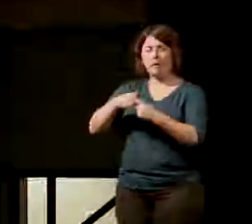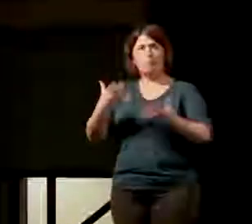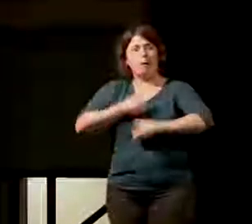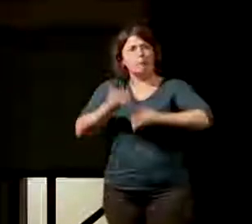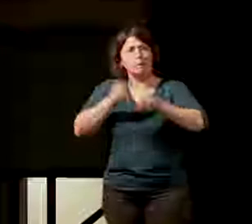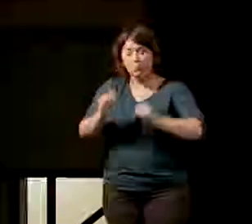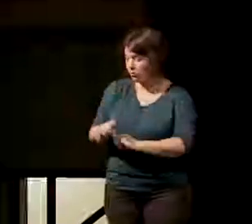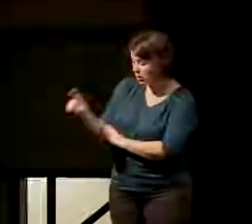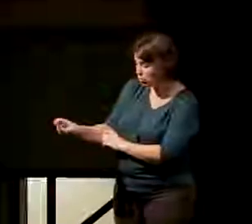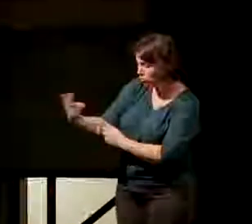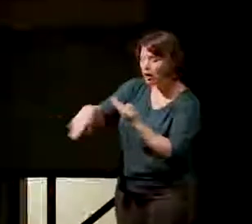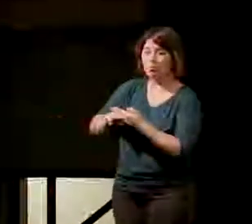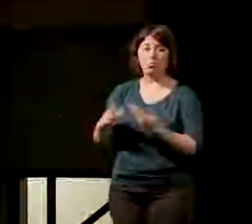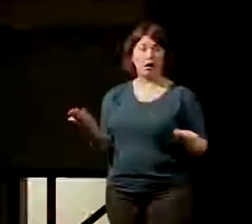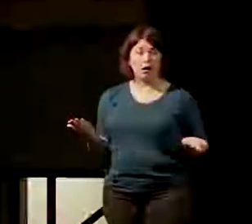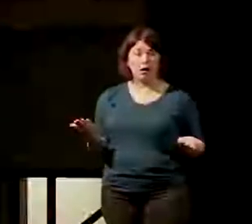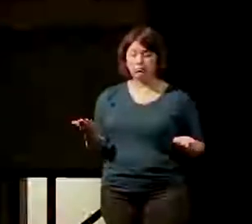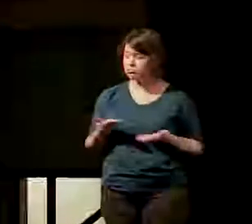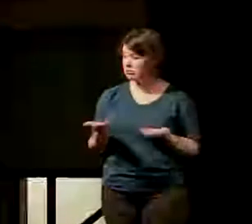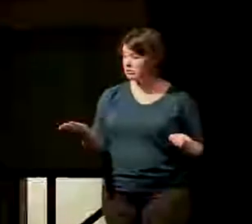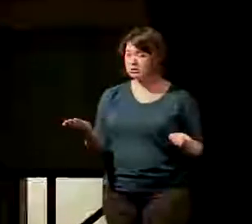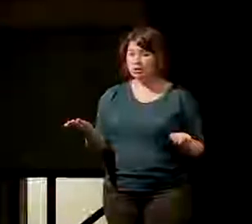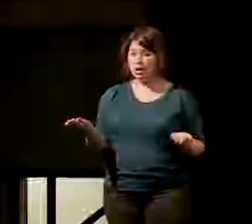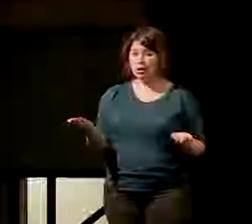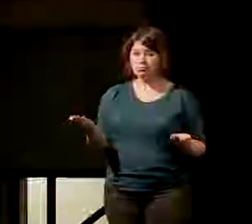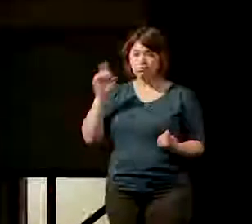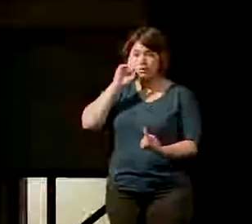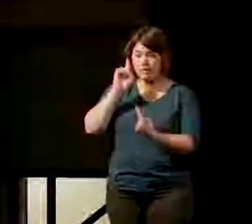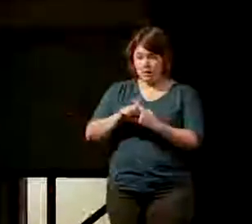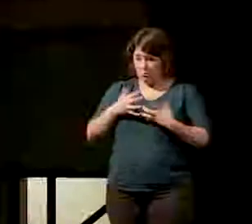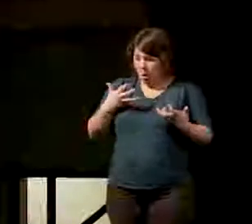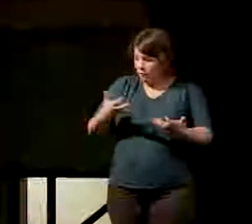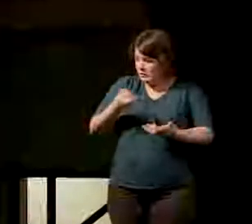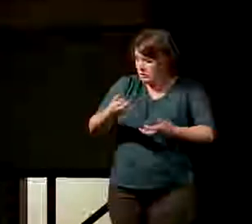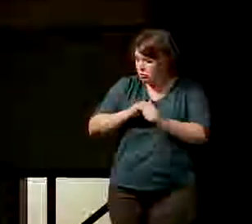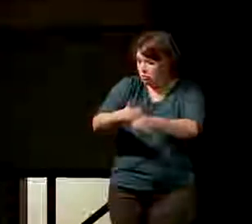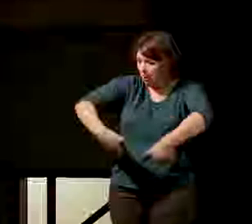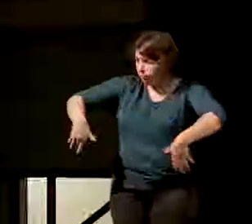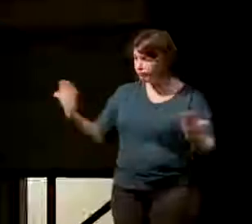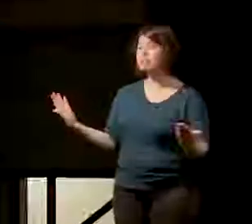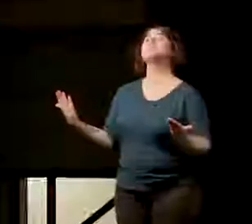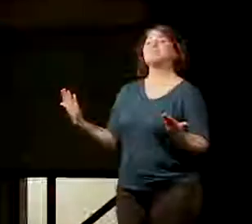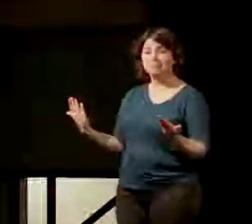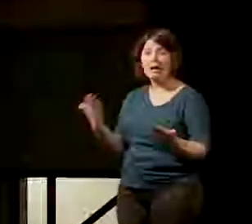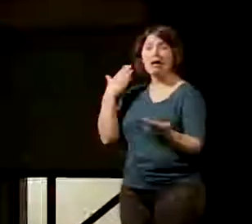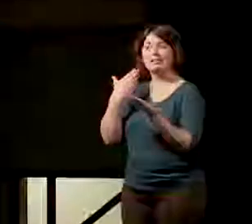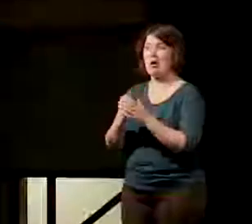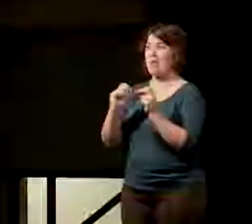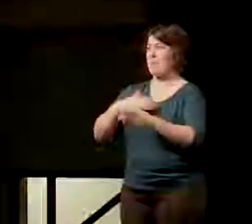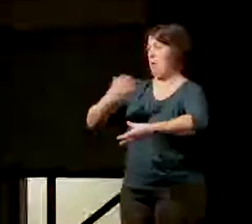parler, mais elle m'a dit simplement, « Parle de ce dont tu as envie de leur parler. » Et donc, je m'en